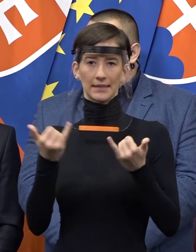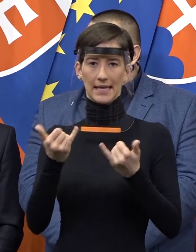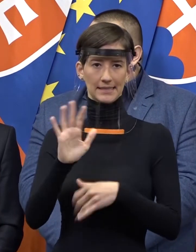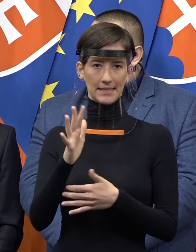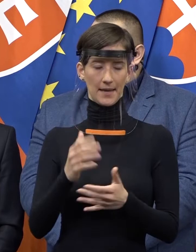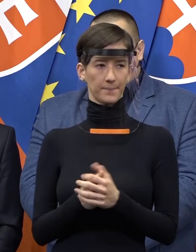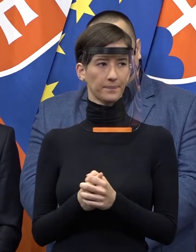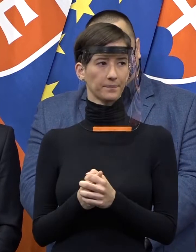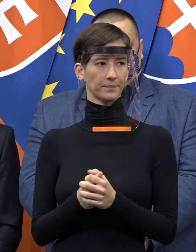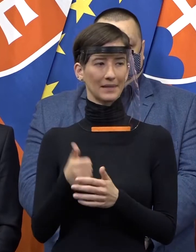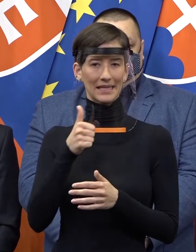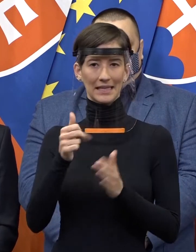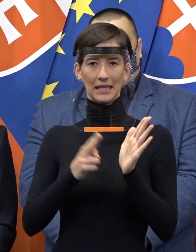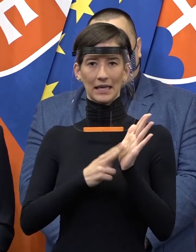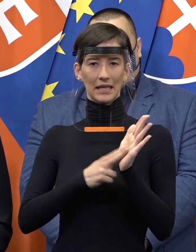Denník N.